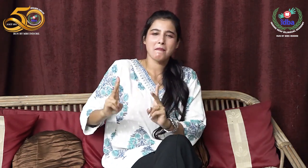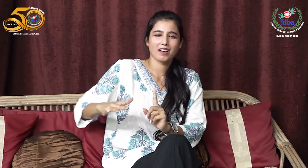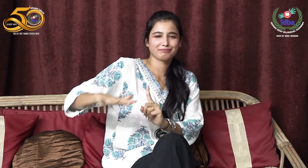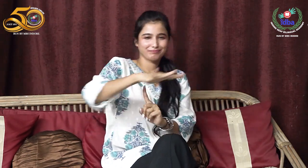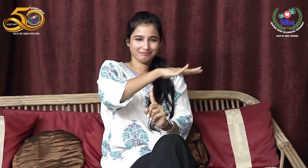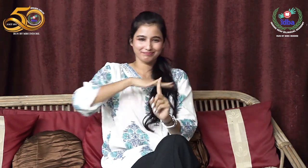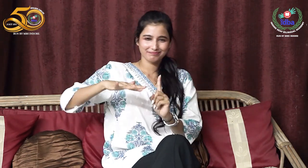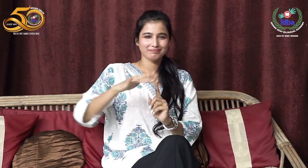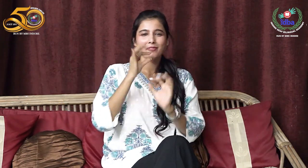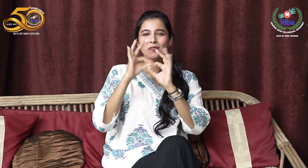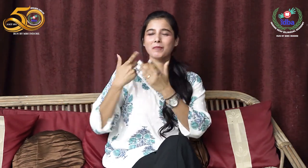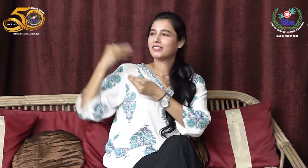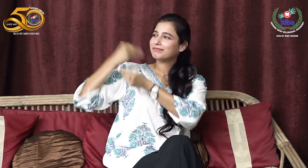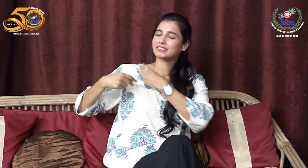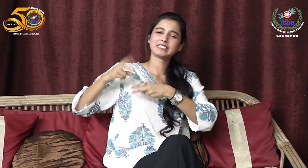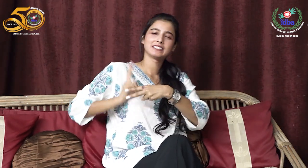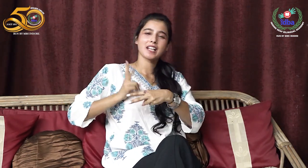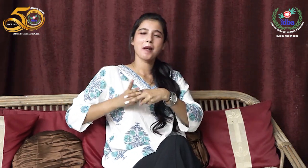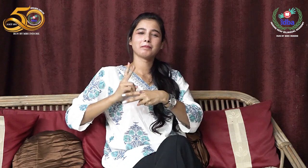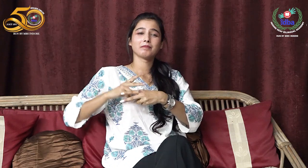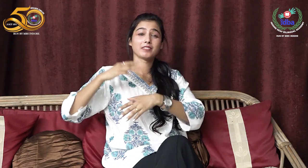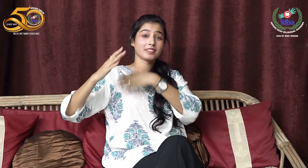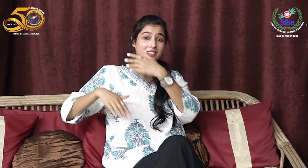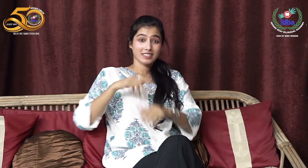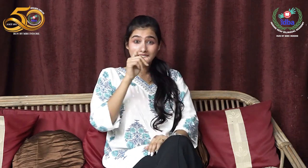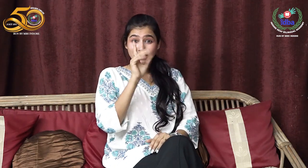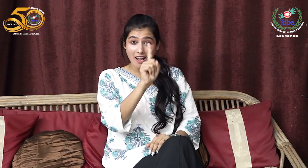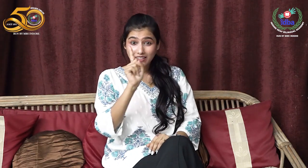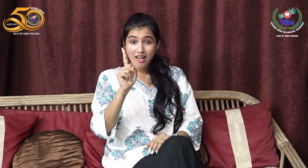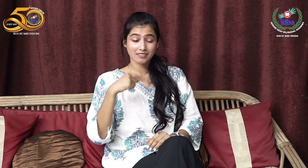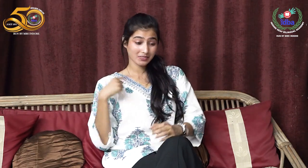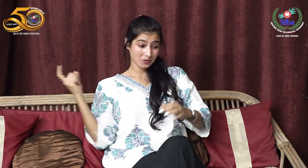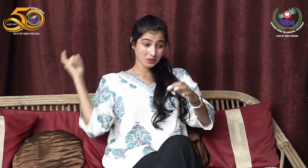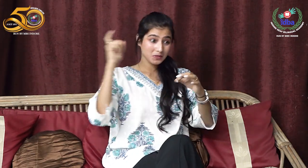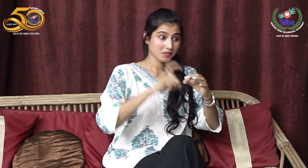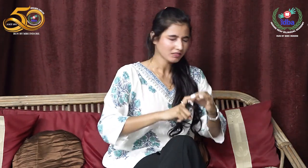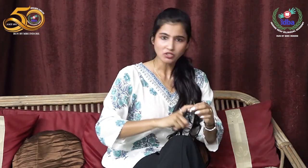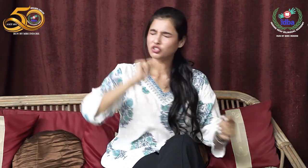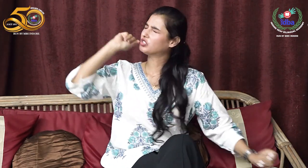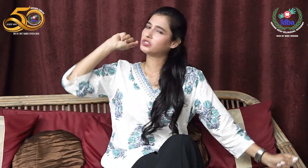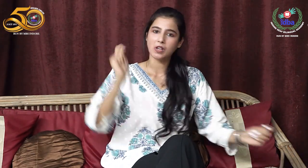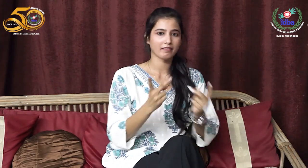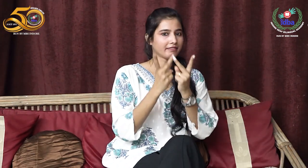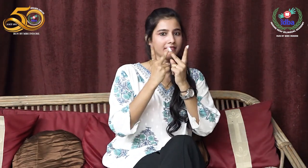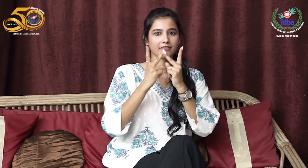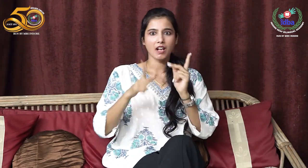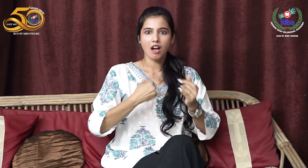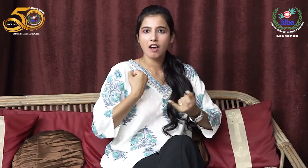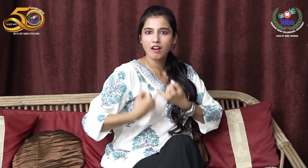जब मैं घर ही में थी तो वहाँ का एनवायरनमेंट मुझे वहाँ अच्छा लगा। जब मैं 11th क्लास में यहाँ इंदौर में आई तो मैं मेरे